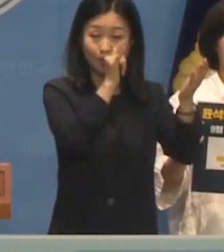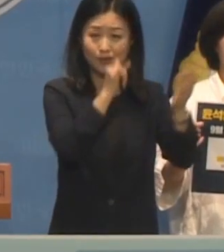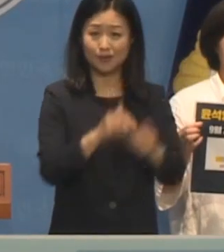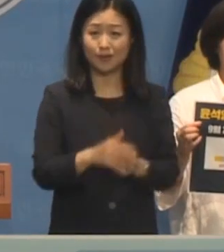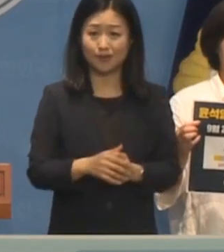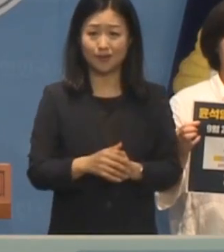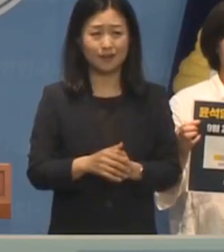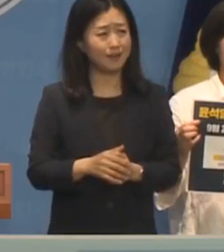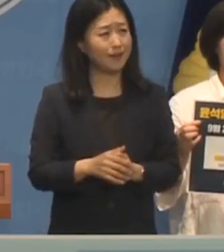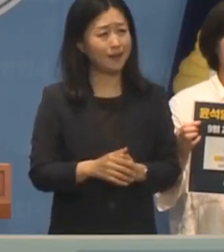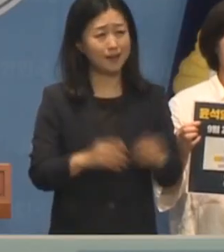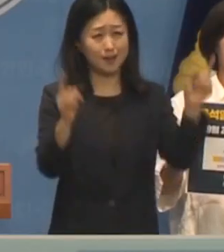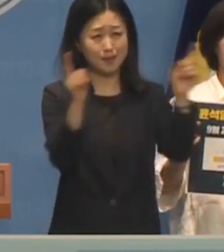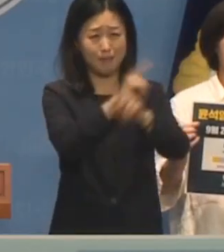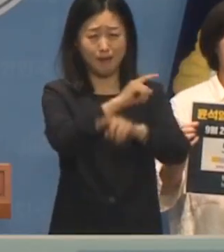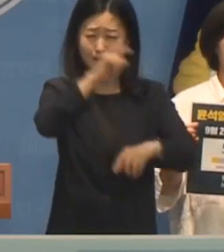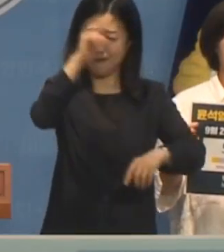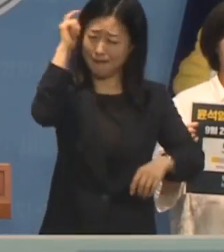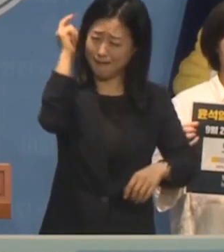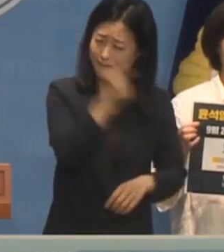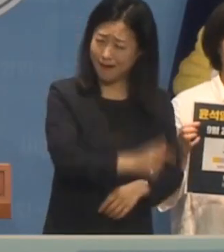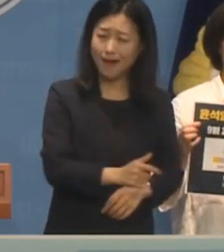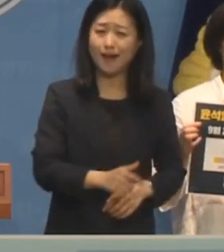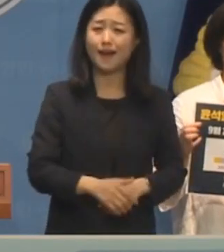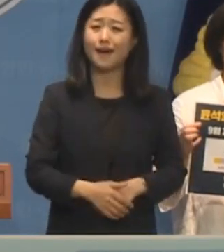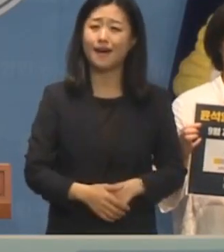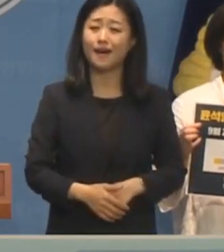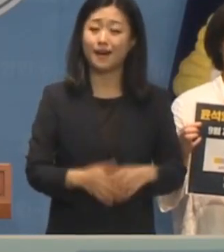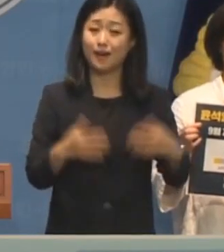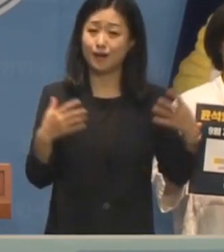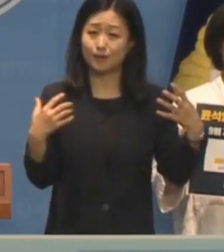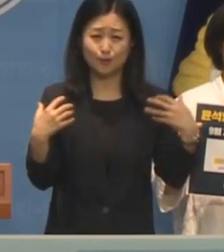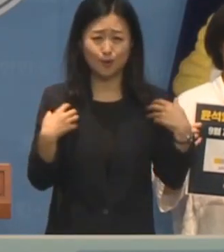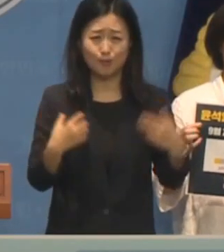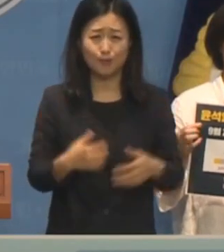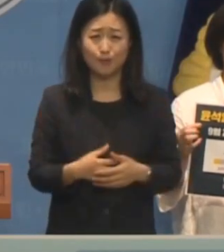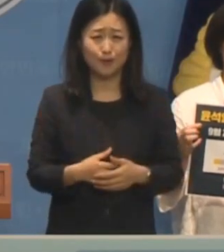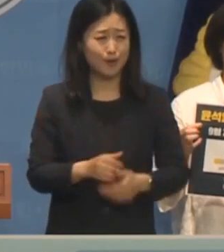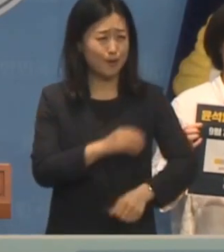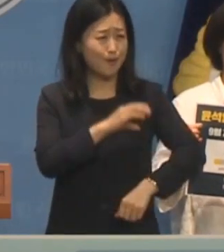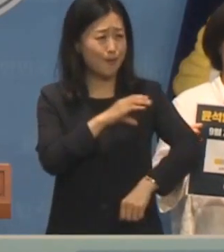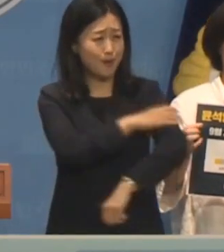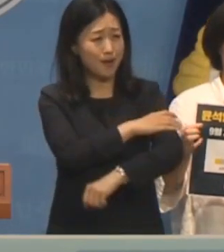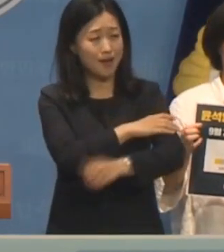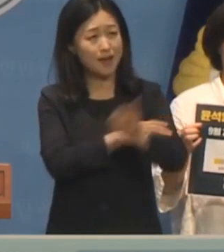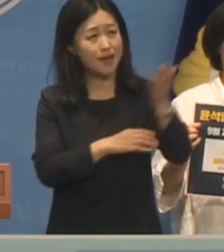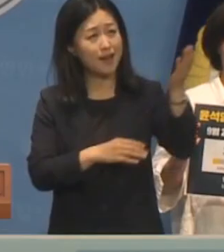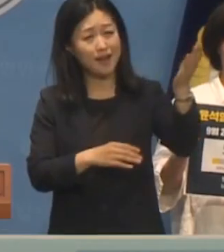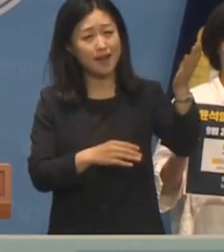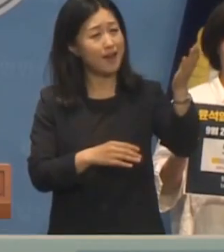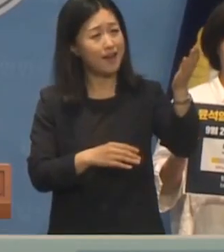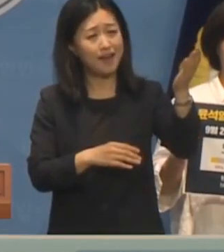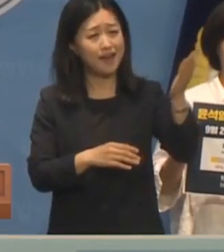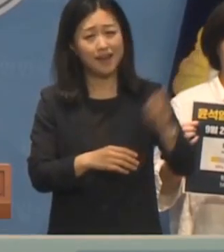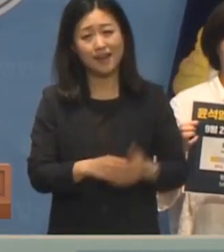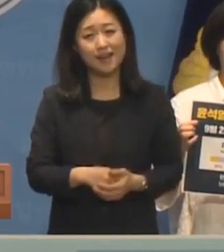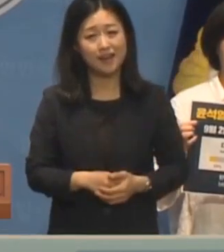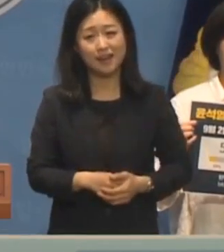결코 바뀌지 않는 이 정권, 그리고 그 권력, 최고의 정점에 있는